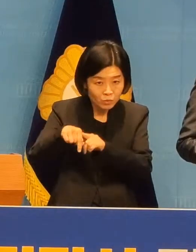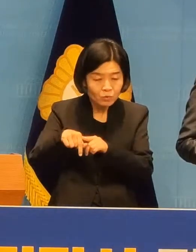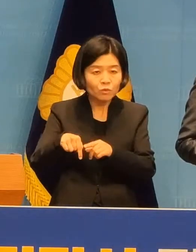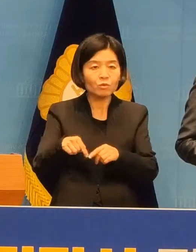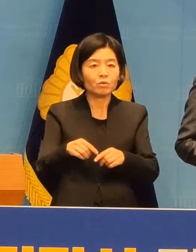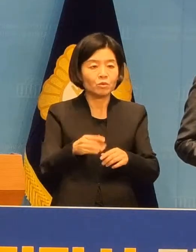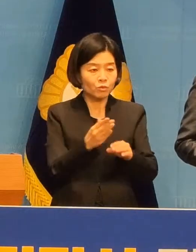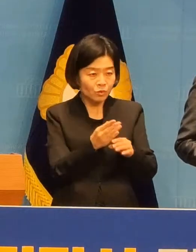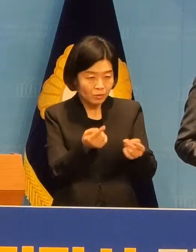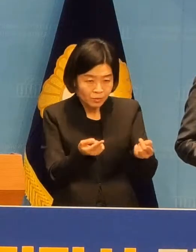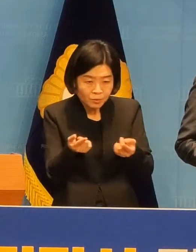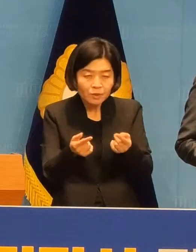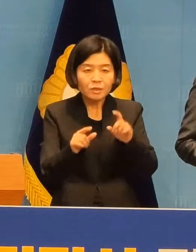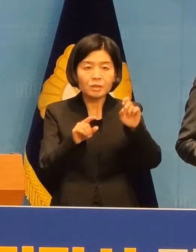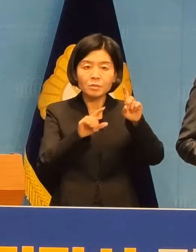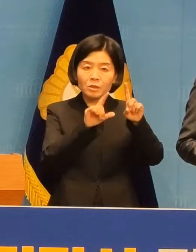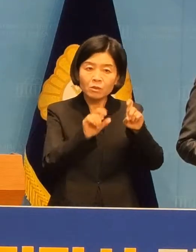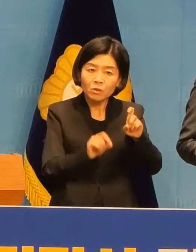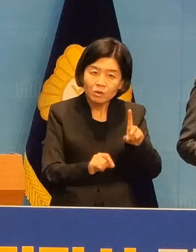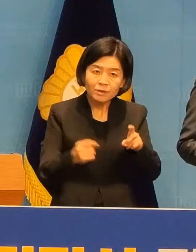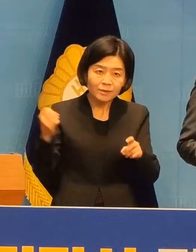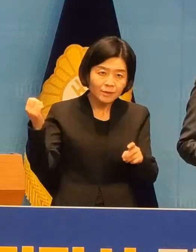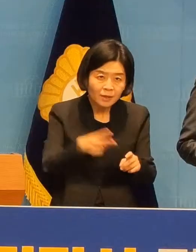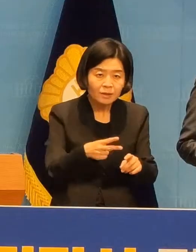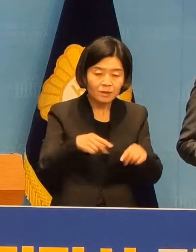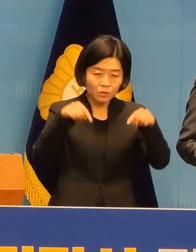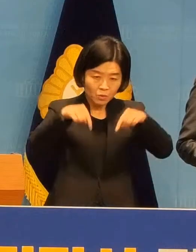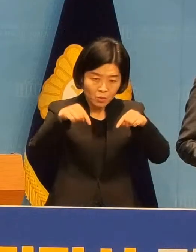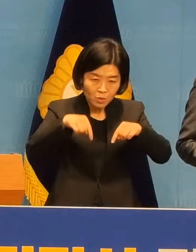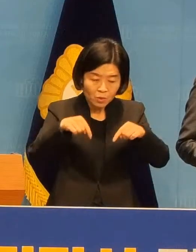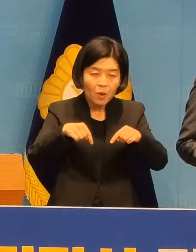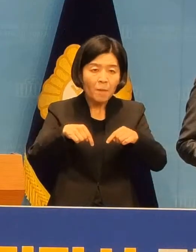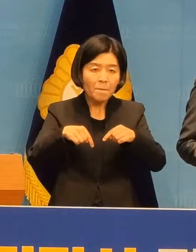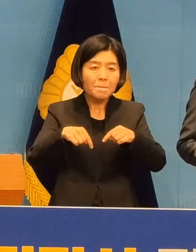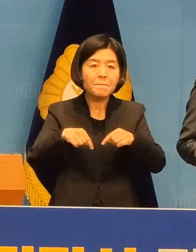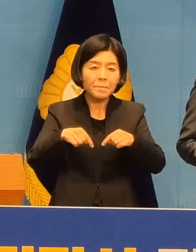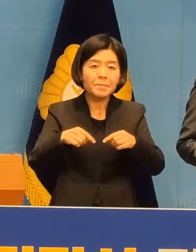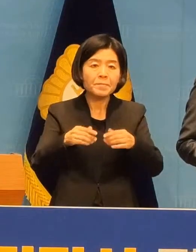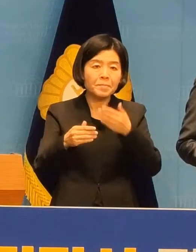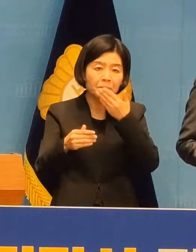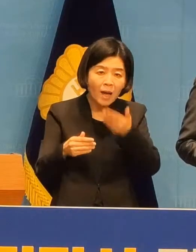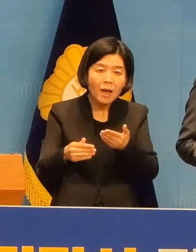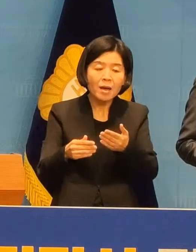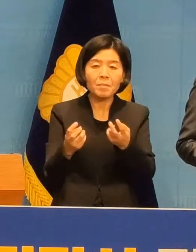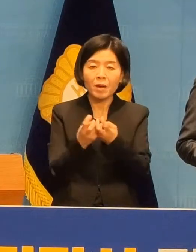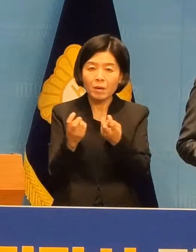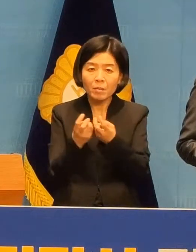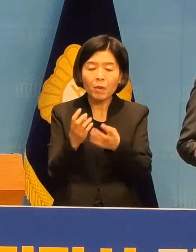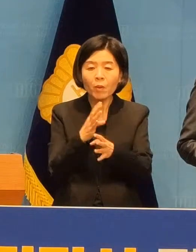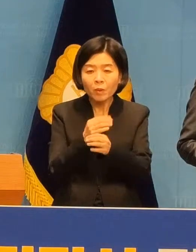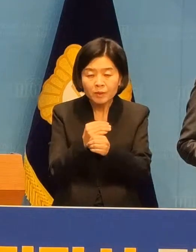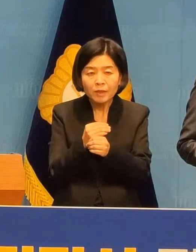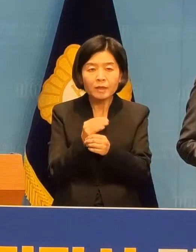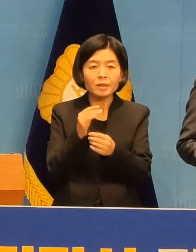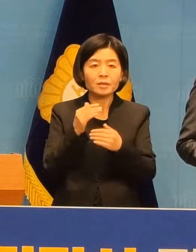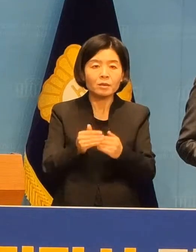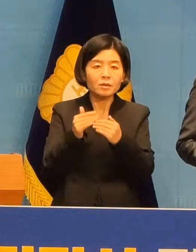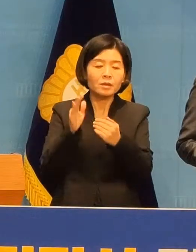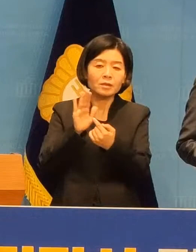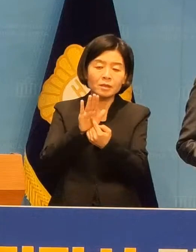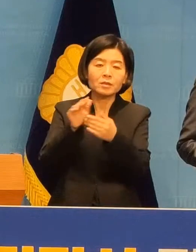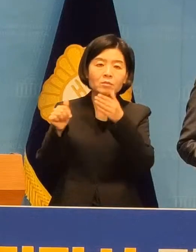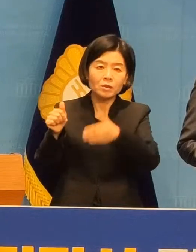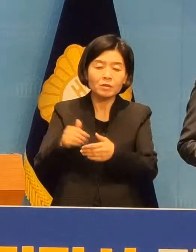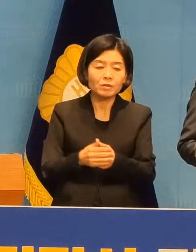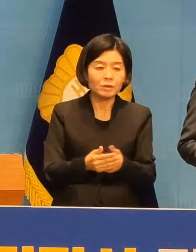통해서 11월 재교섭을 성사시킬 구체적 일정과 절차를 제시해야 합니다. 복직을